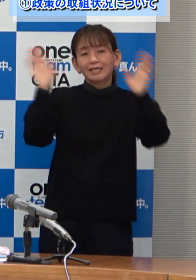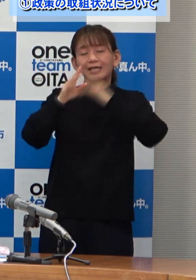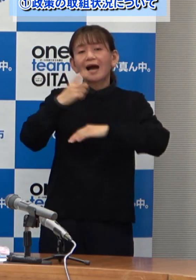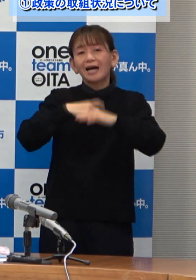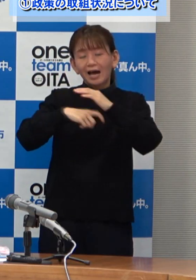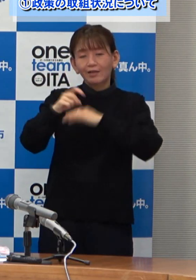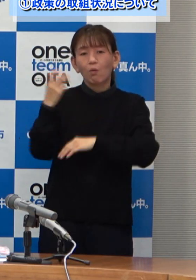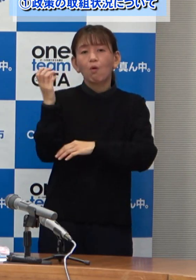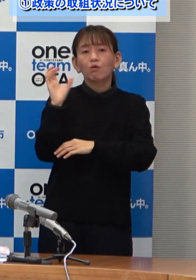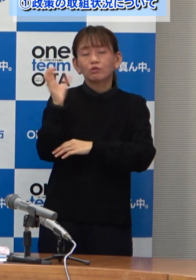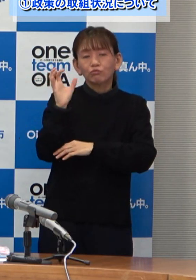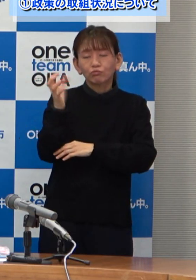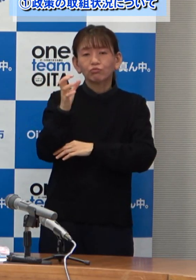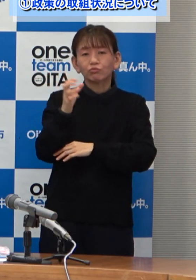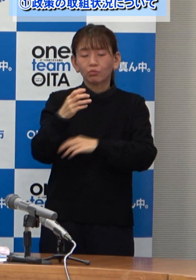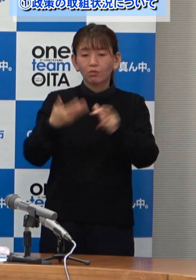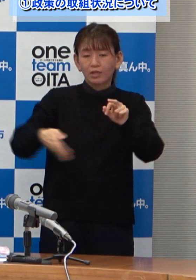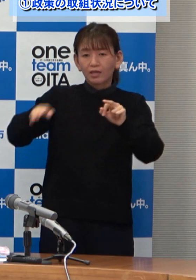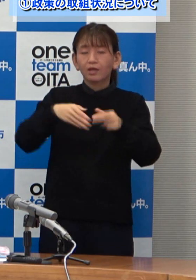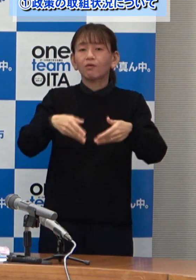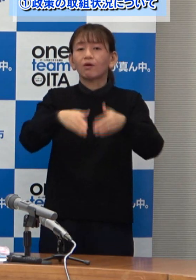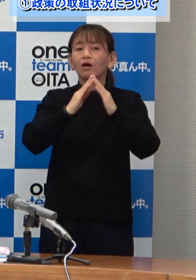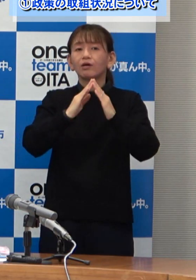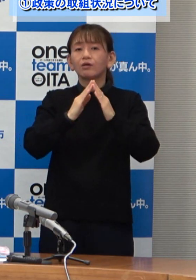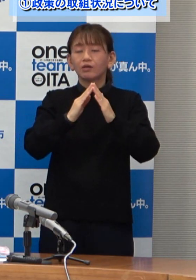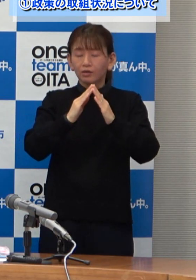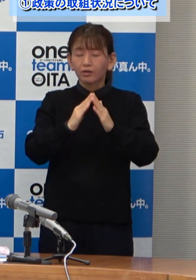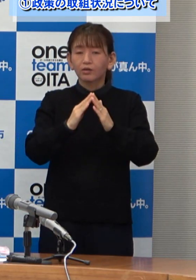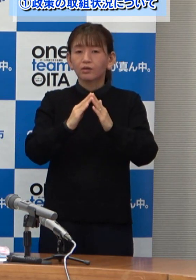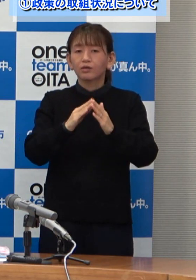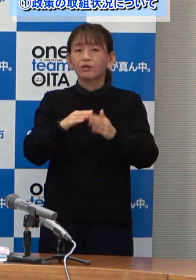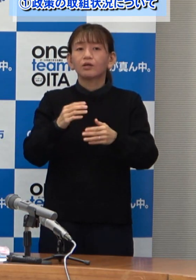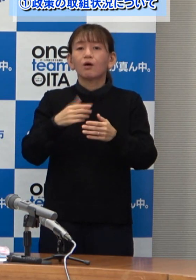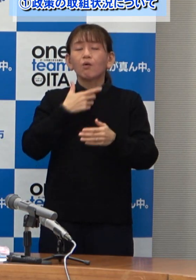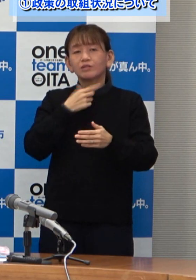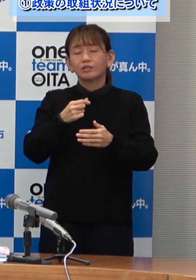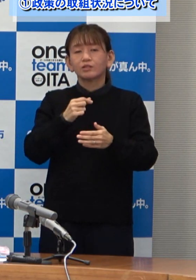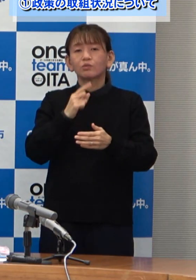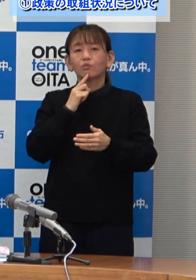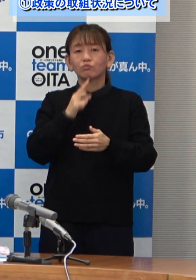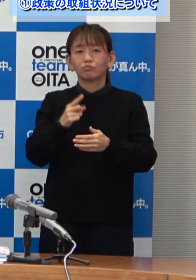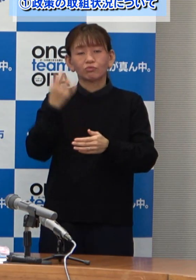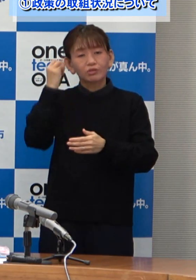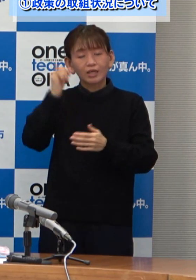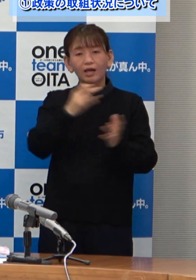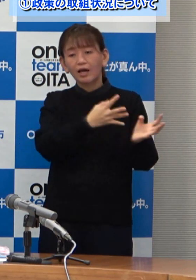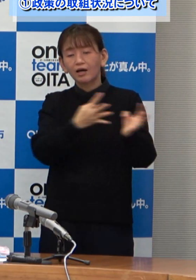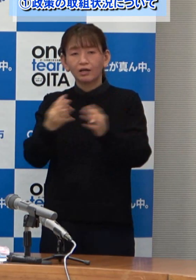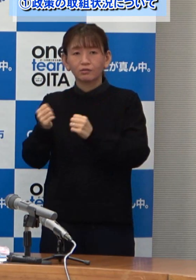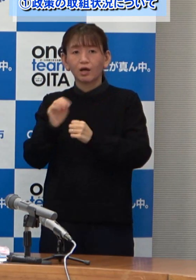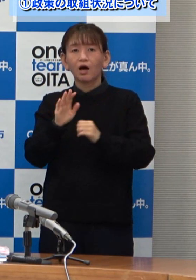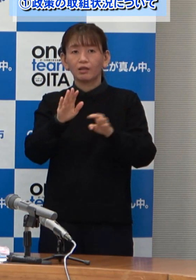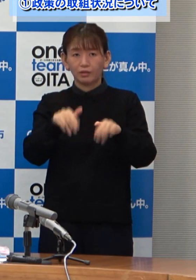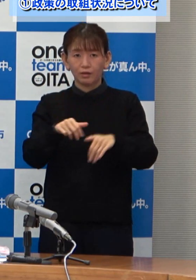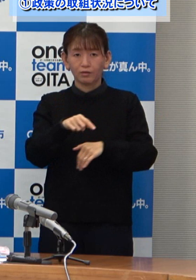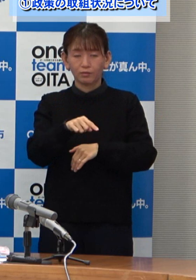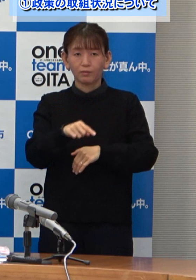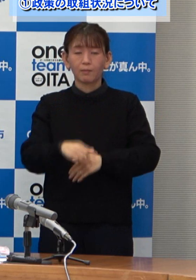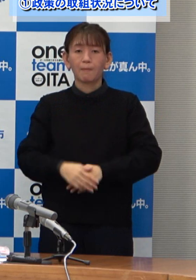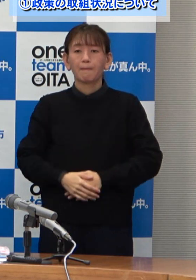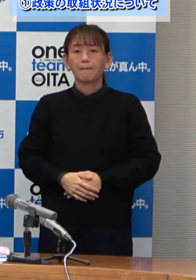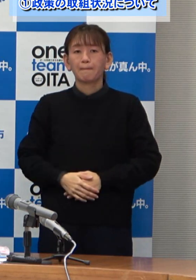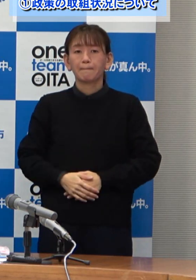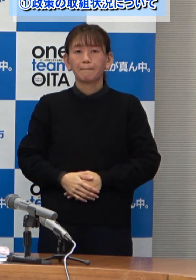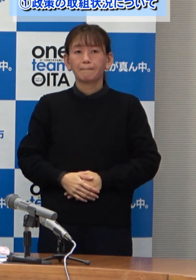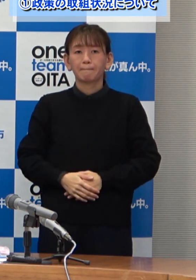声が非常に多いと圧倒的という言い方もが正しいかもしれませんがデータが